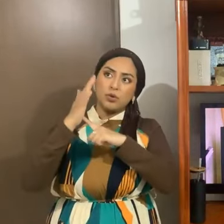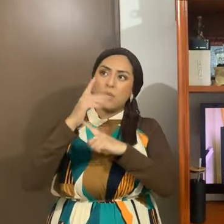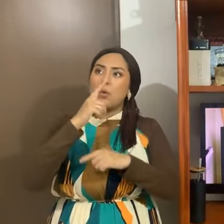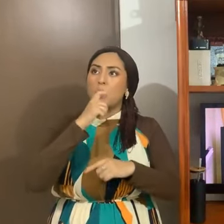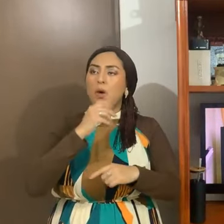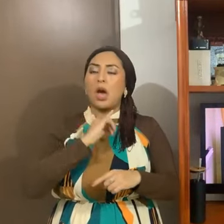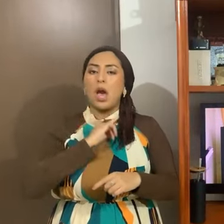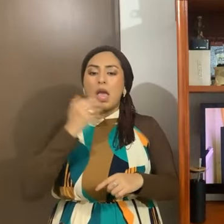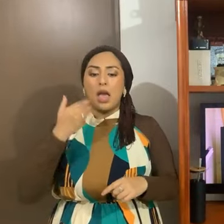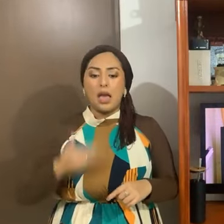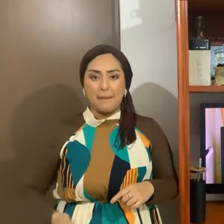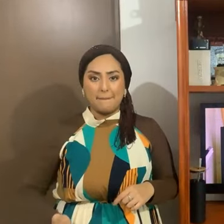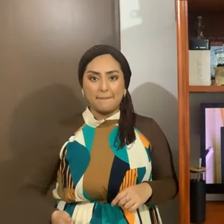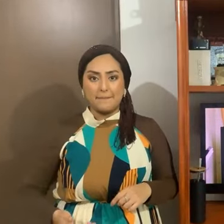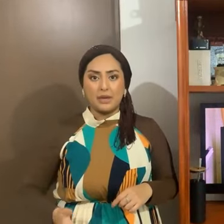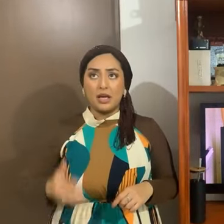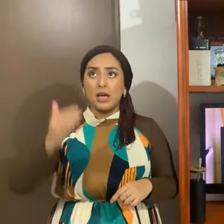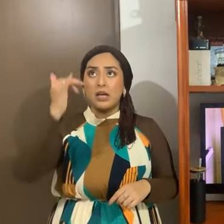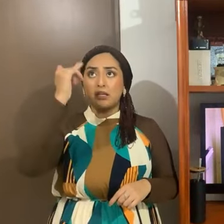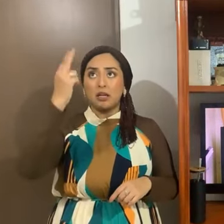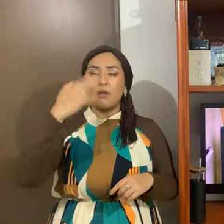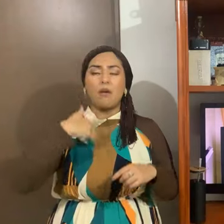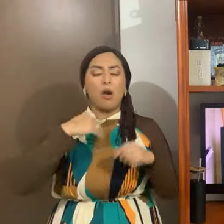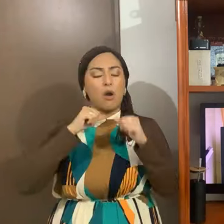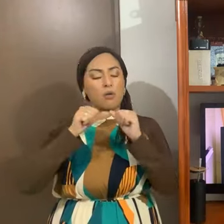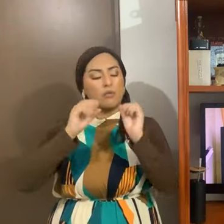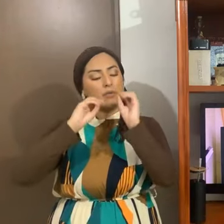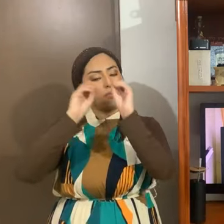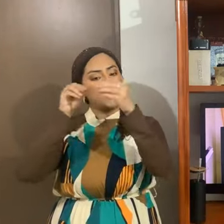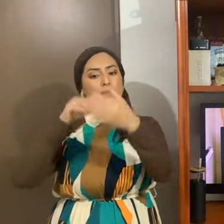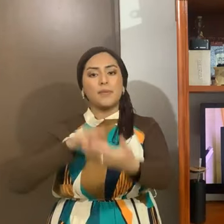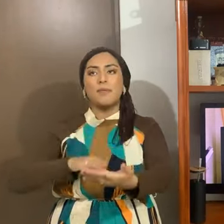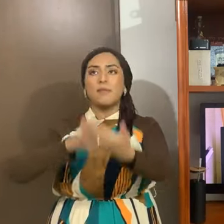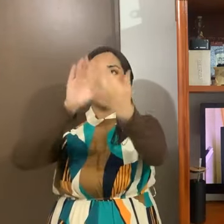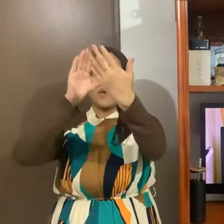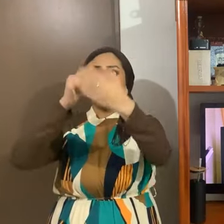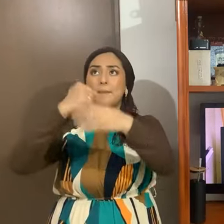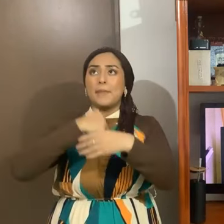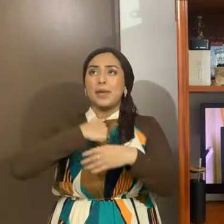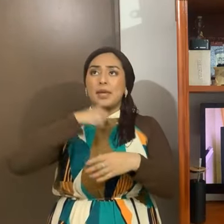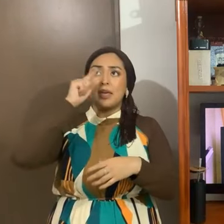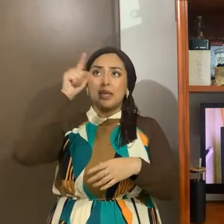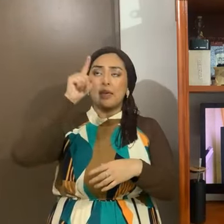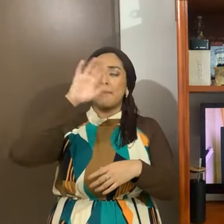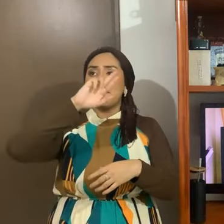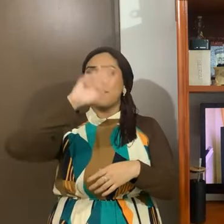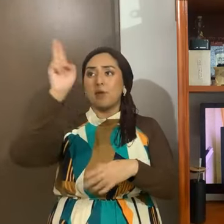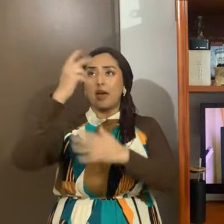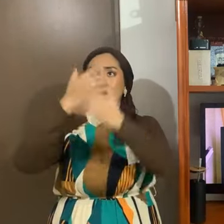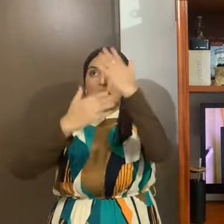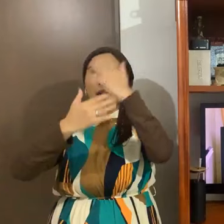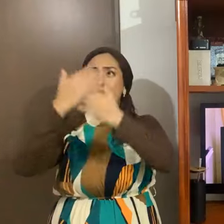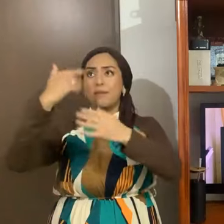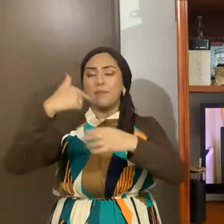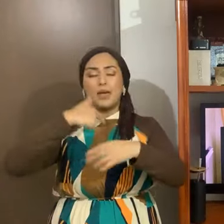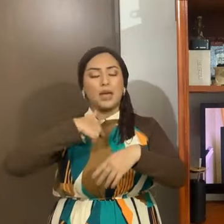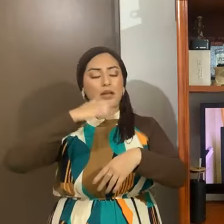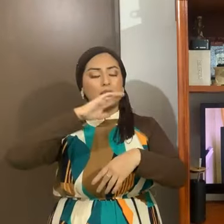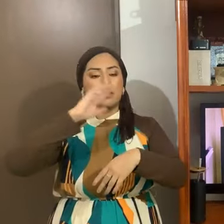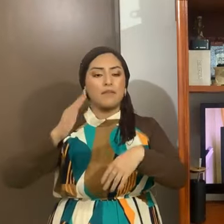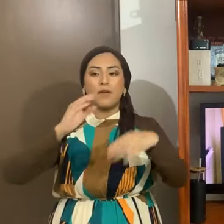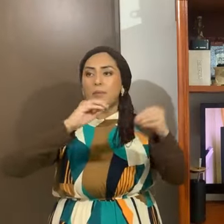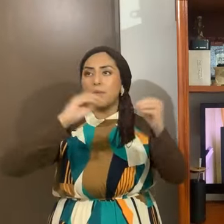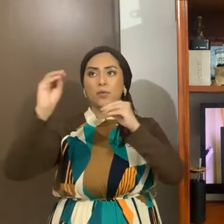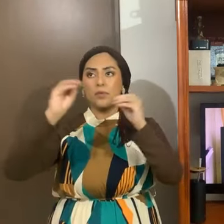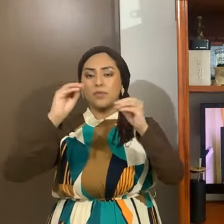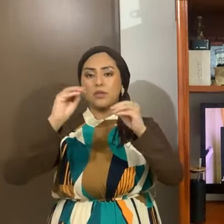mi conciencia. A Yahweh puesto siempre delante de mí, porque está a mi diestra, no seré